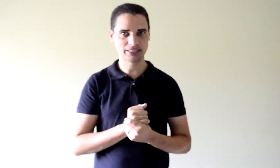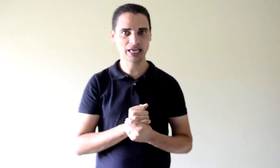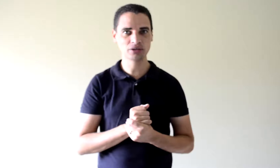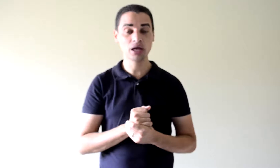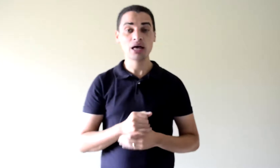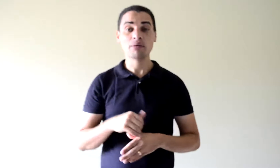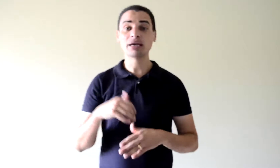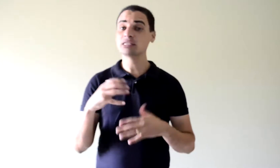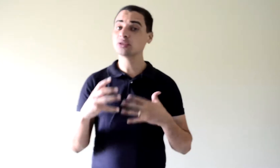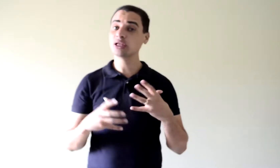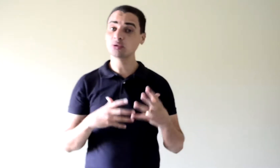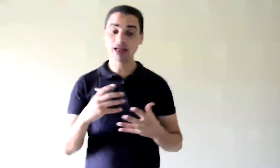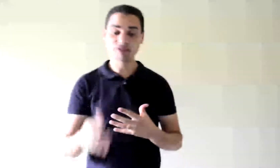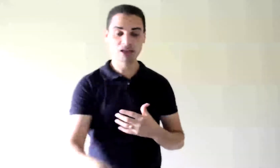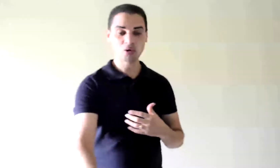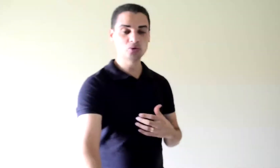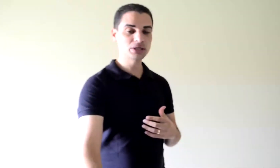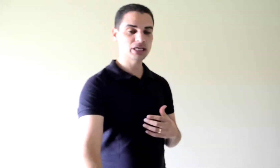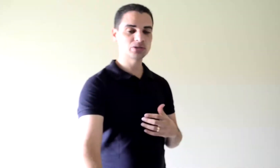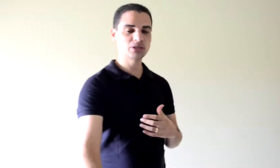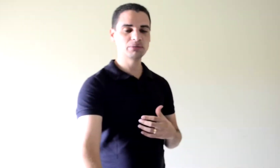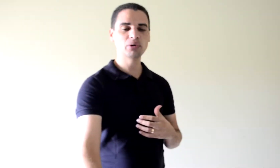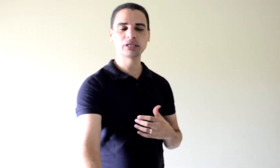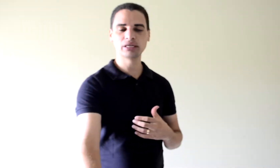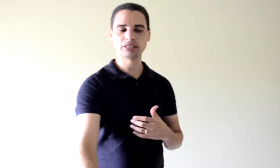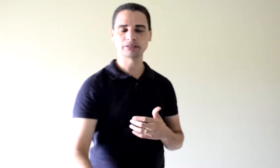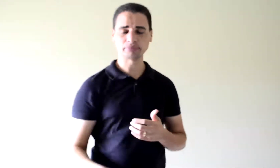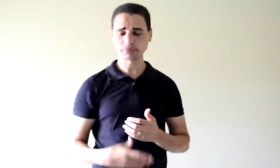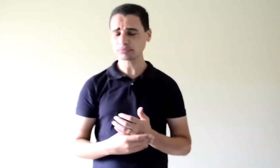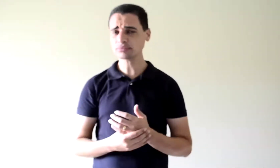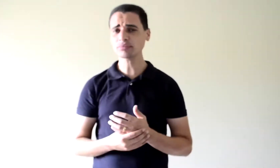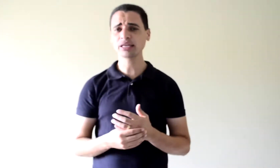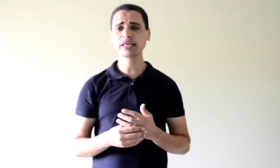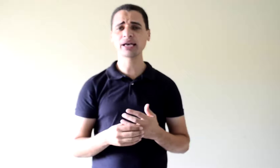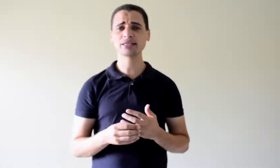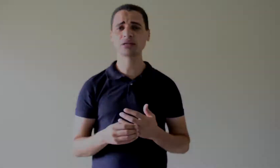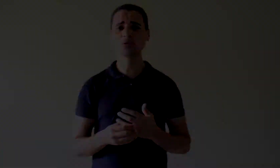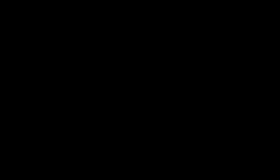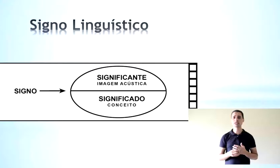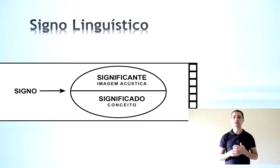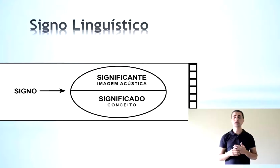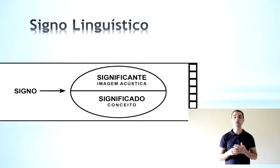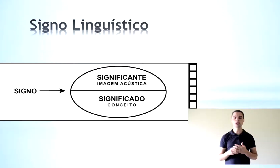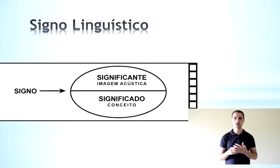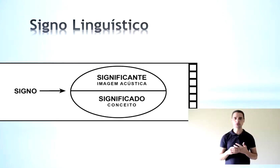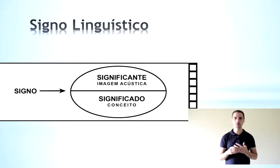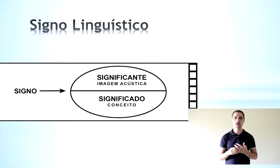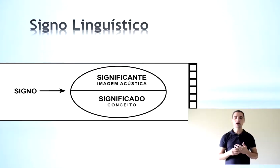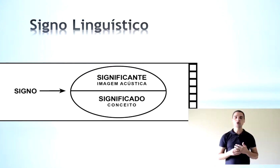certo? Mas isso tem tudo a ver com duas questões importantes, que é a questão do signo linguístico. O